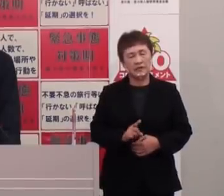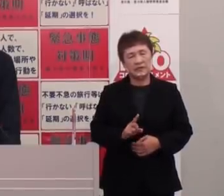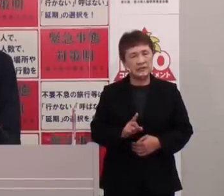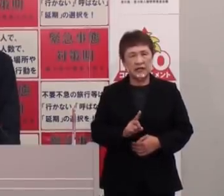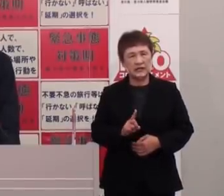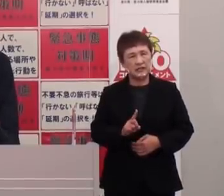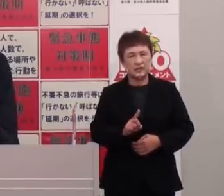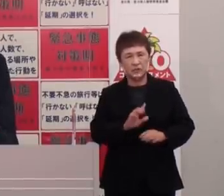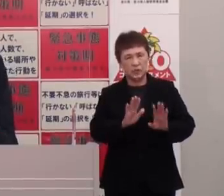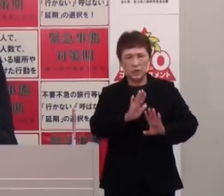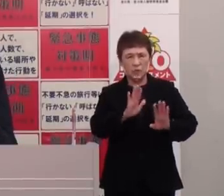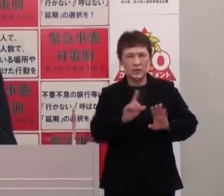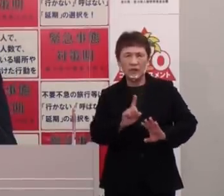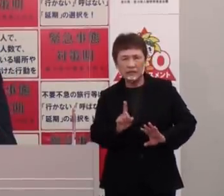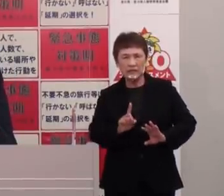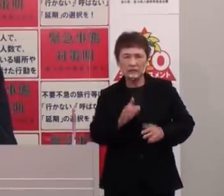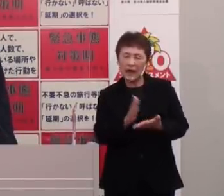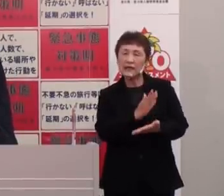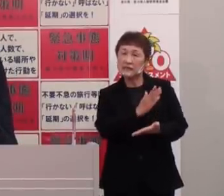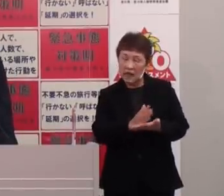どういう状況かという判断